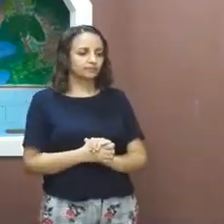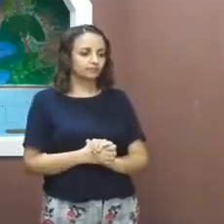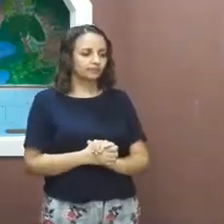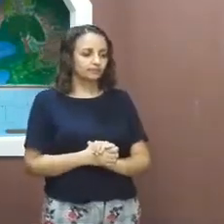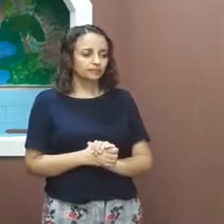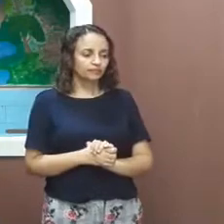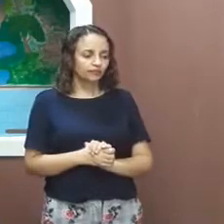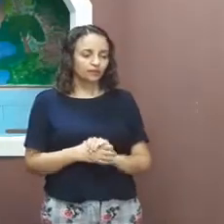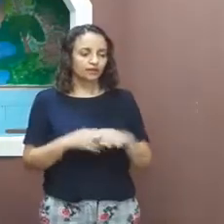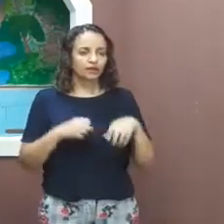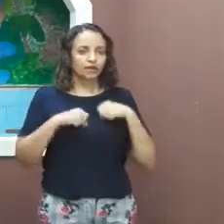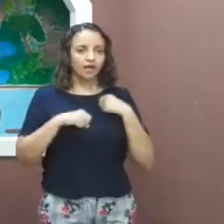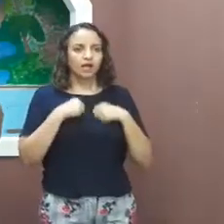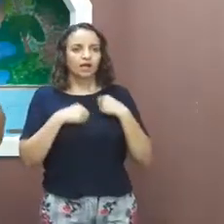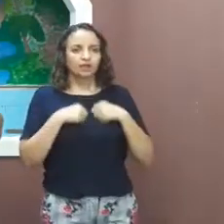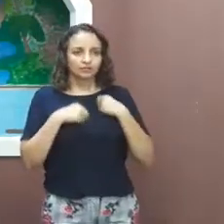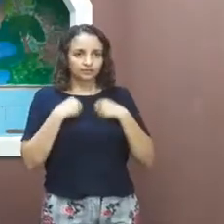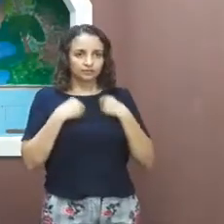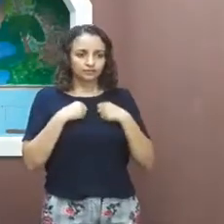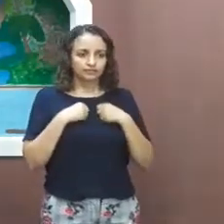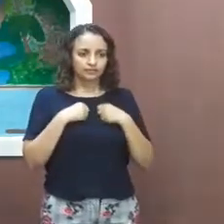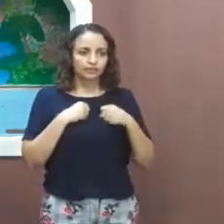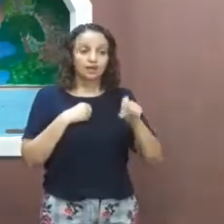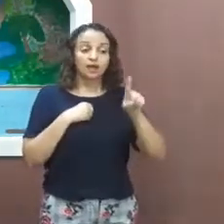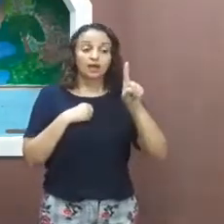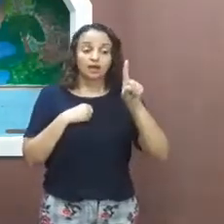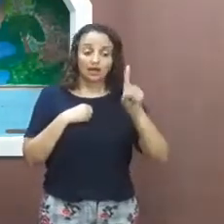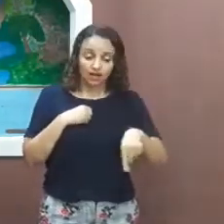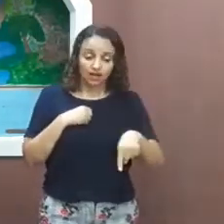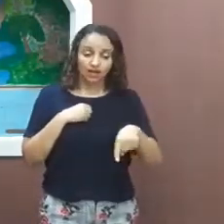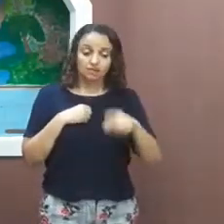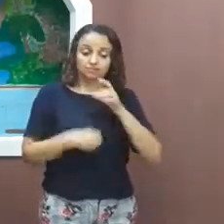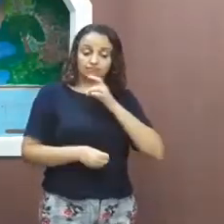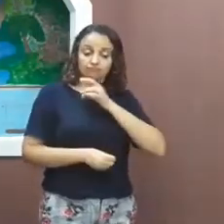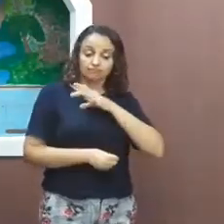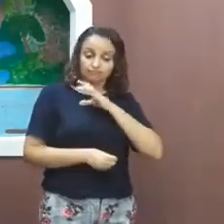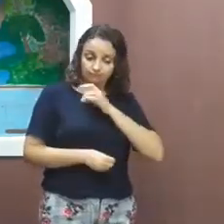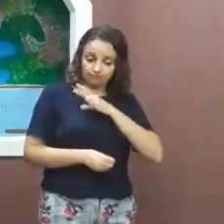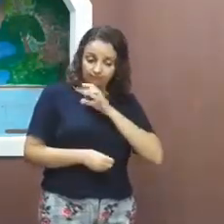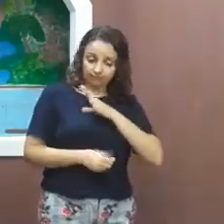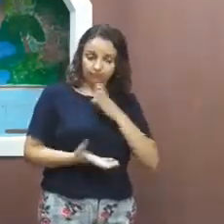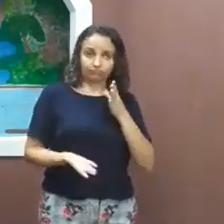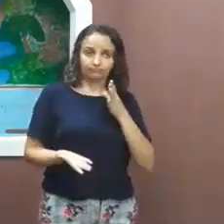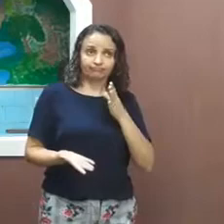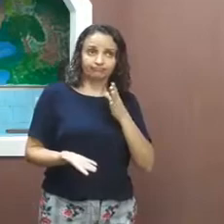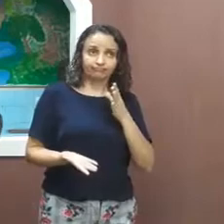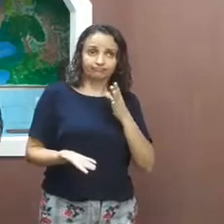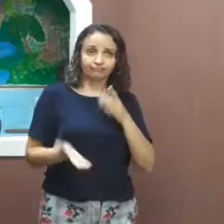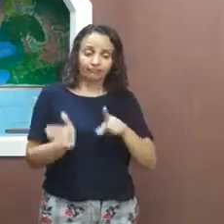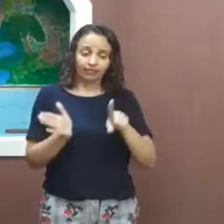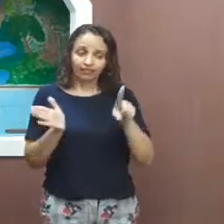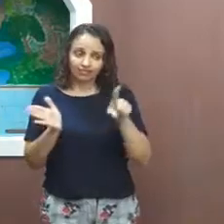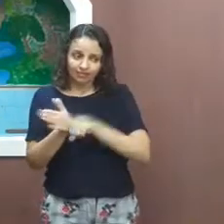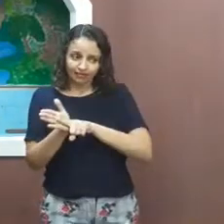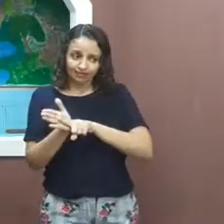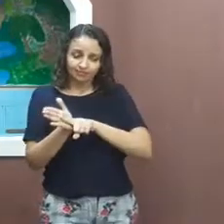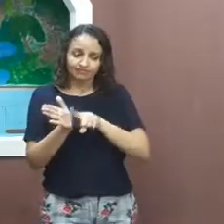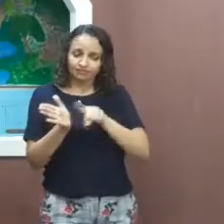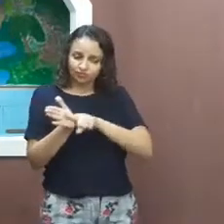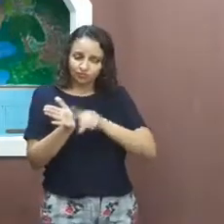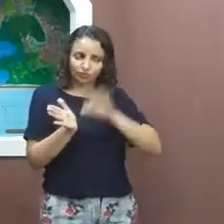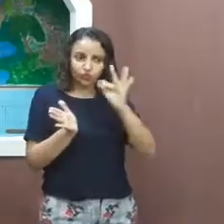A ansiedade, meu querido, é um medo, uma percepção negativa sobre o que vai acontecer